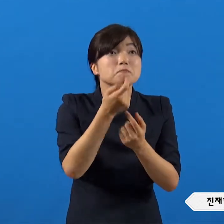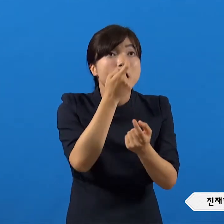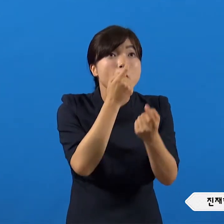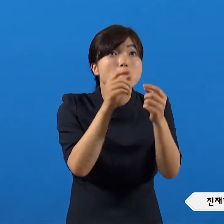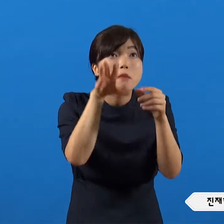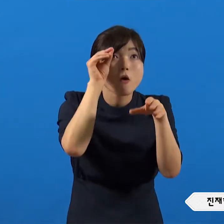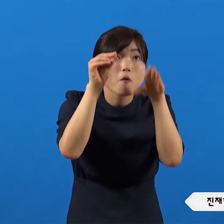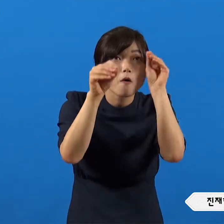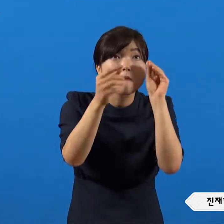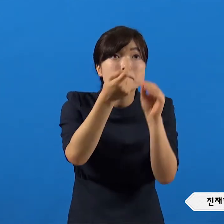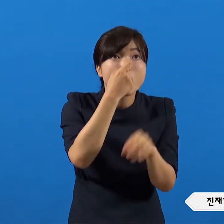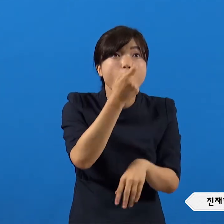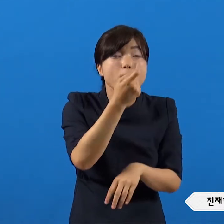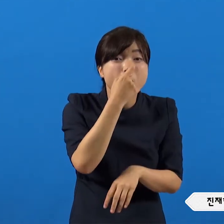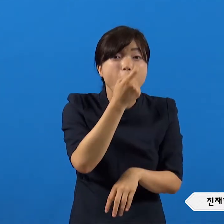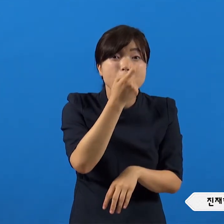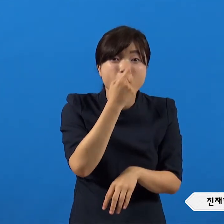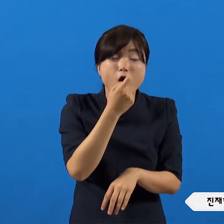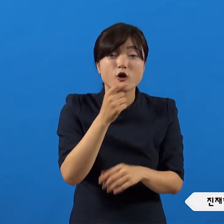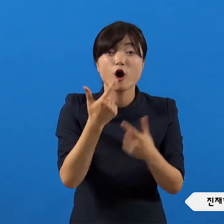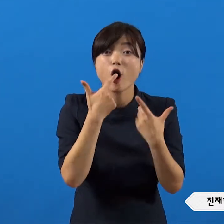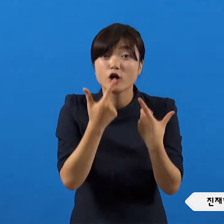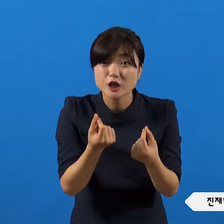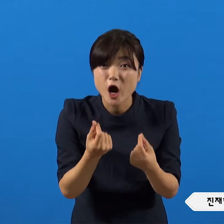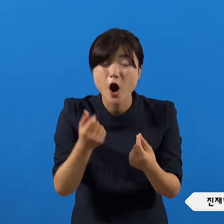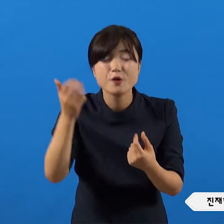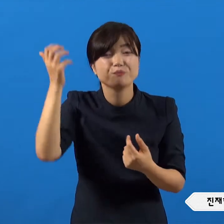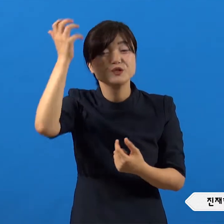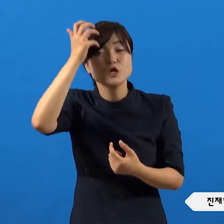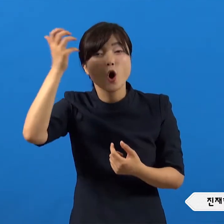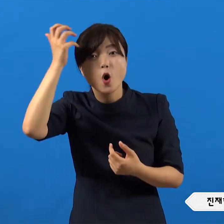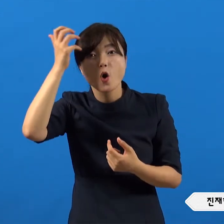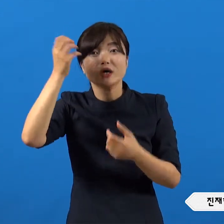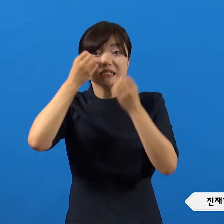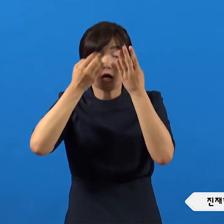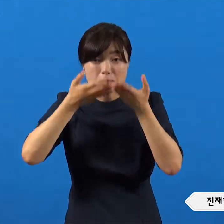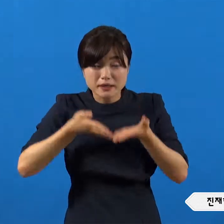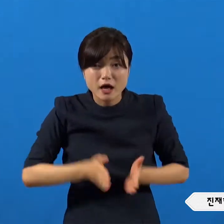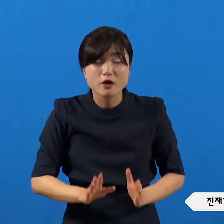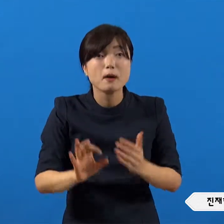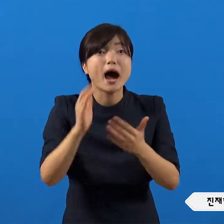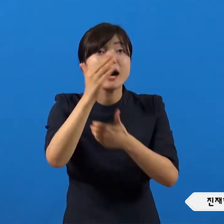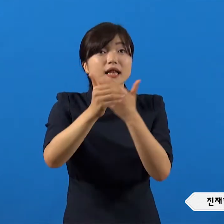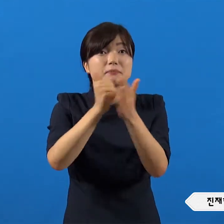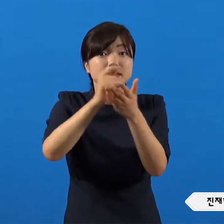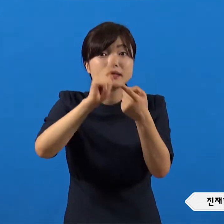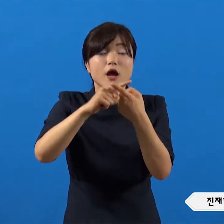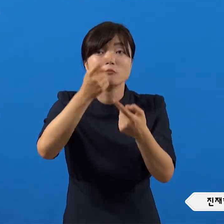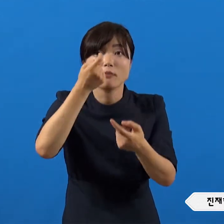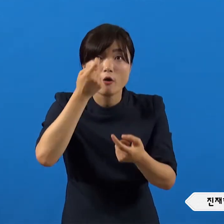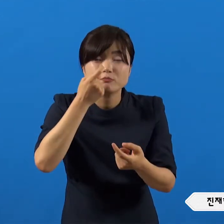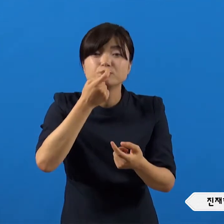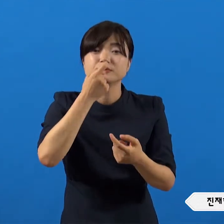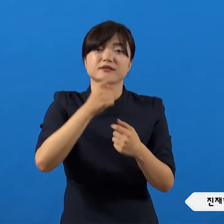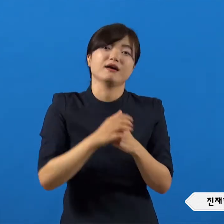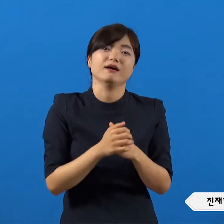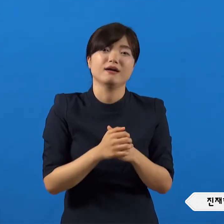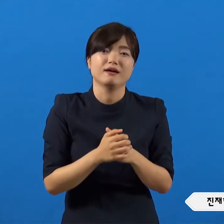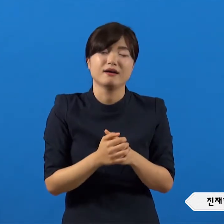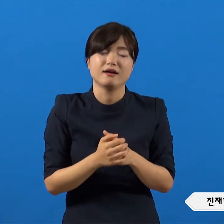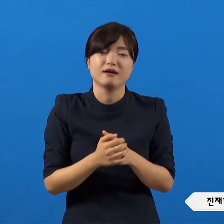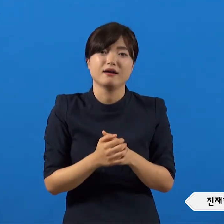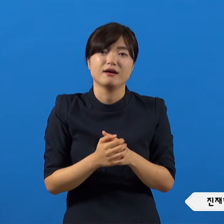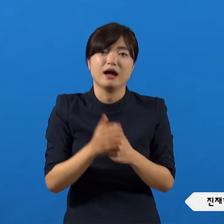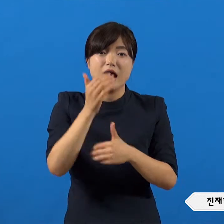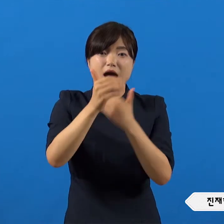배워나가시, 우리가 영적으로 새로 태어난 다음에 하나님의 영적인 권위를 배워나갑니다. 하나님을 향해